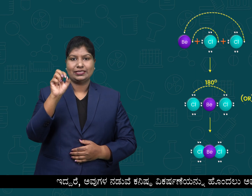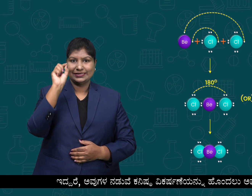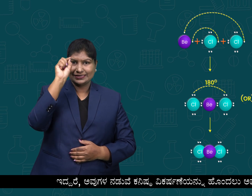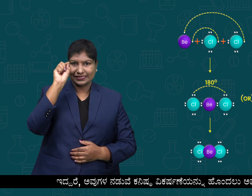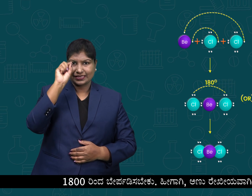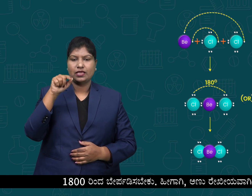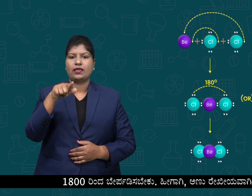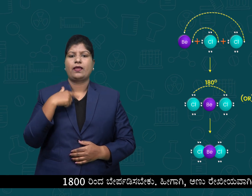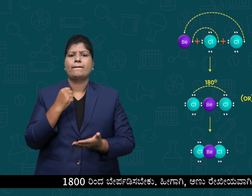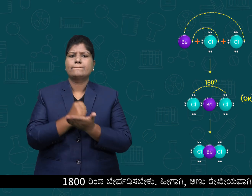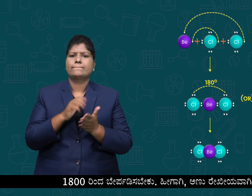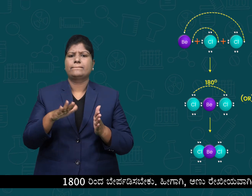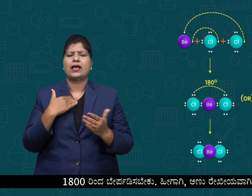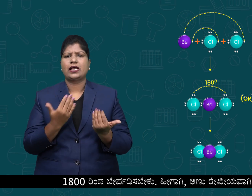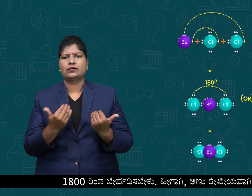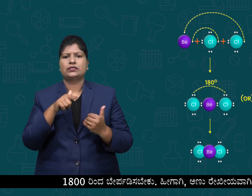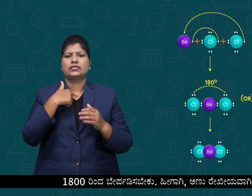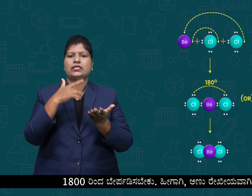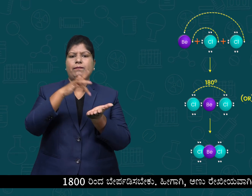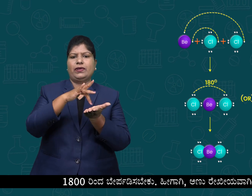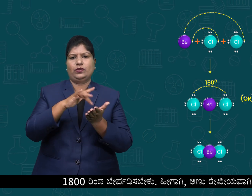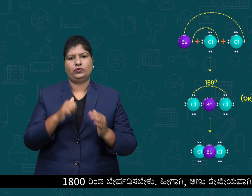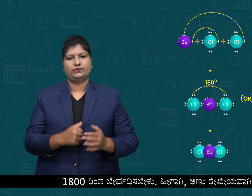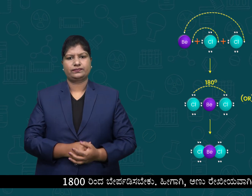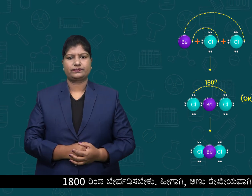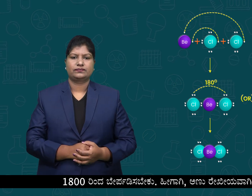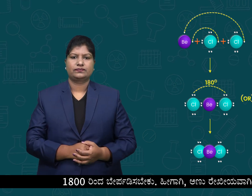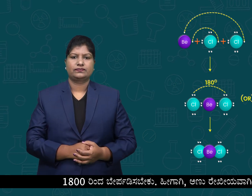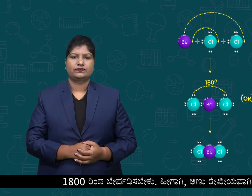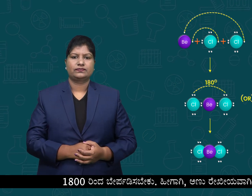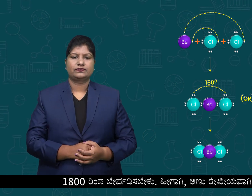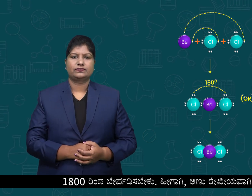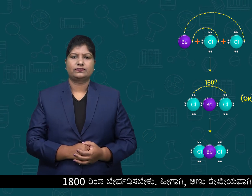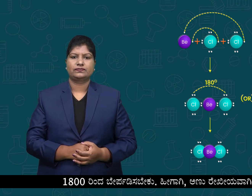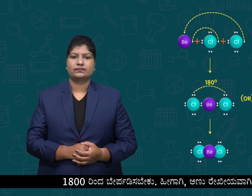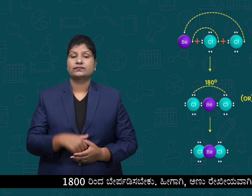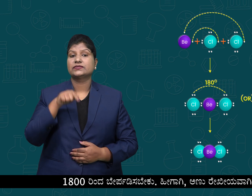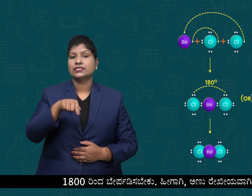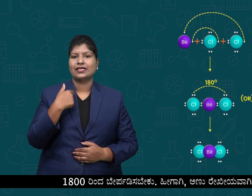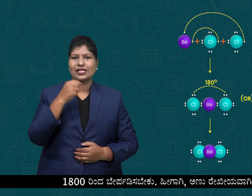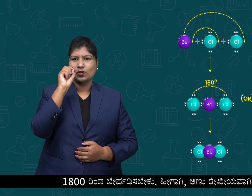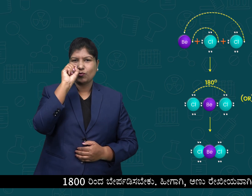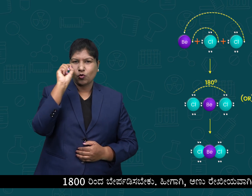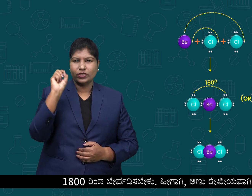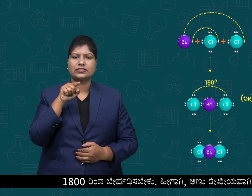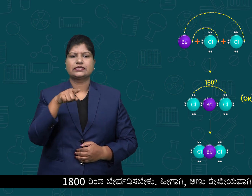ಅವುಗಳನ್ನು 1800ರಿಂದ ಬೇರ್ಪಡಿಸಬೇಕು. ಹೀಗಾಗಿ ಅಣು ರೇಖೀಯವಾಗಿರುತ್ತದೆ.